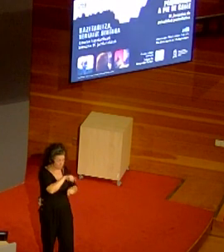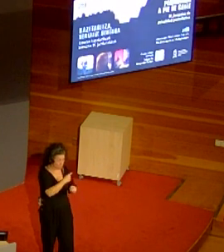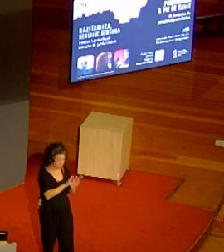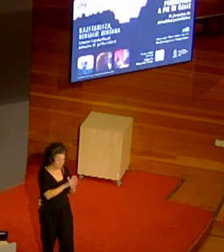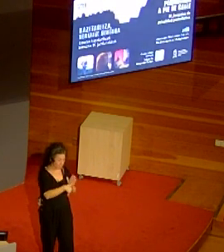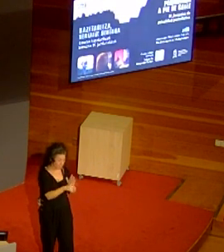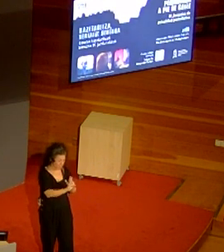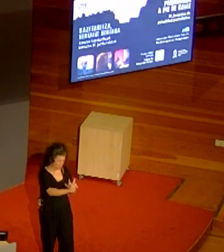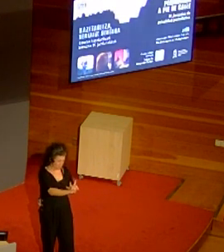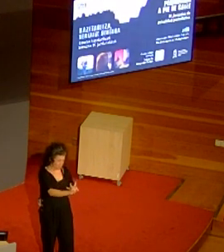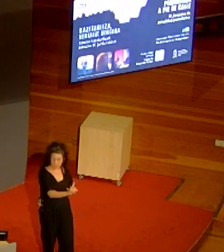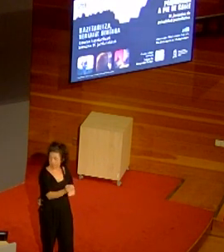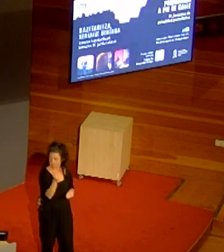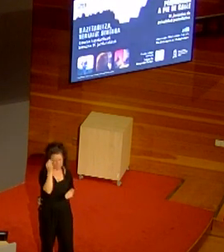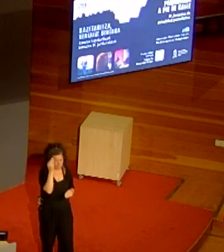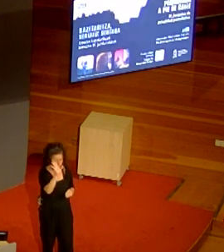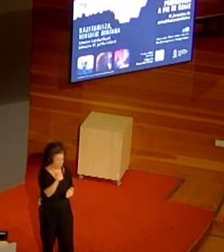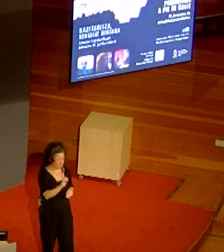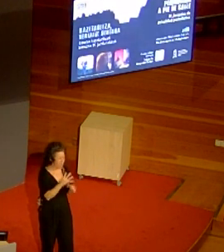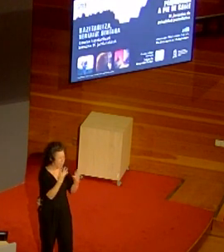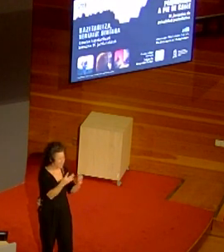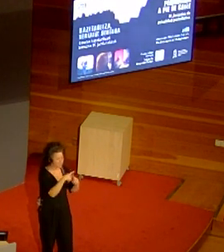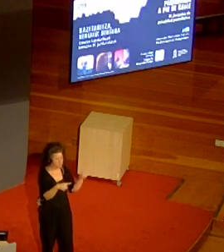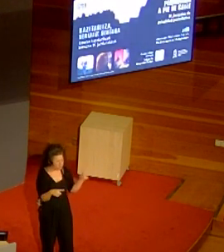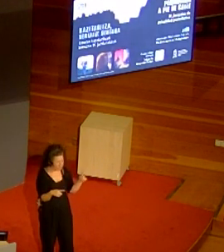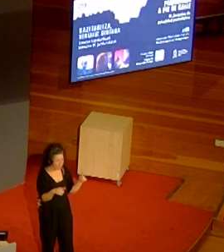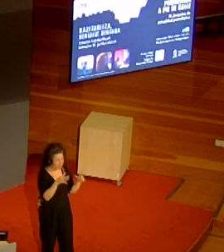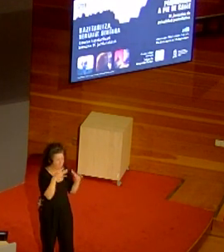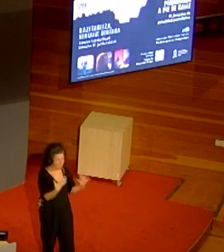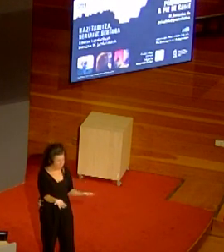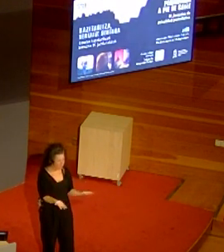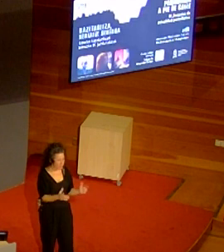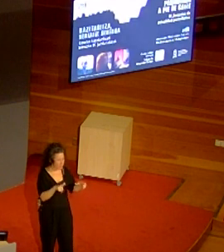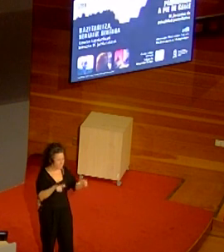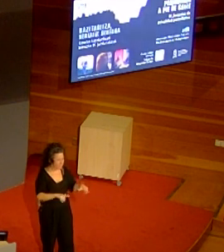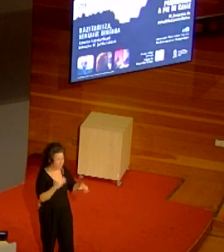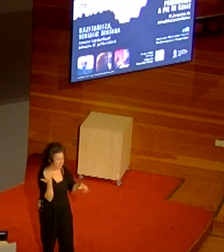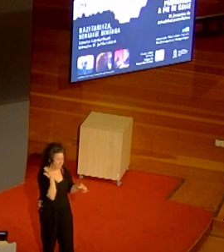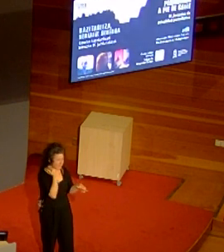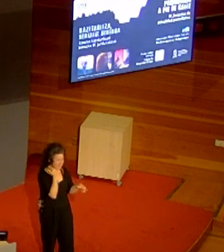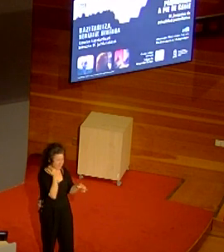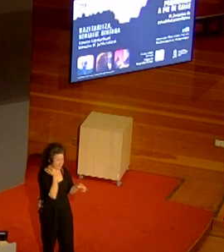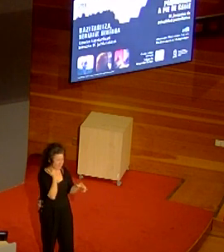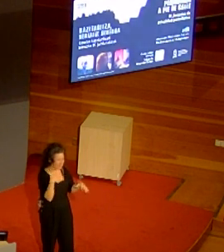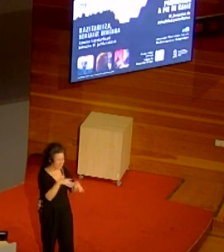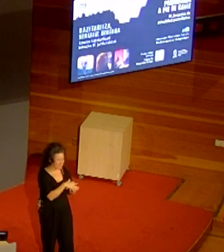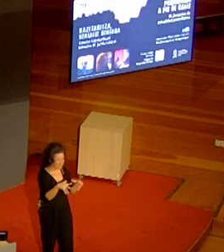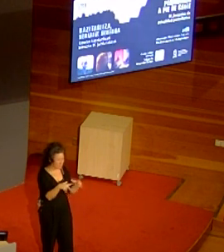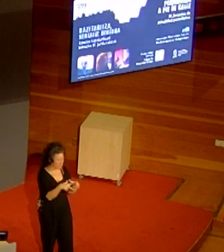ordu bete barru, suposatzen zen, 9:30 orain Aiotz plazan, la red social filma